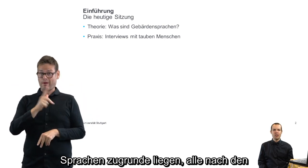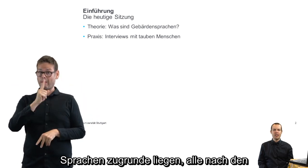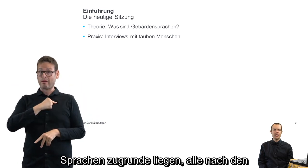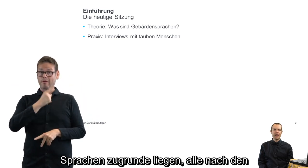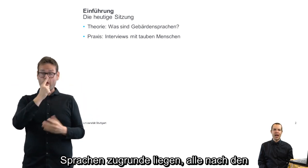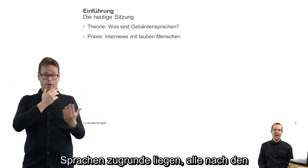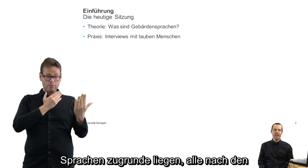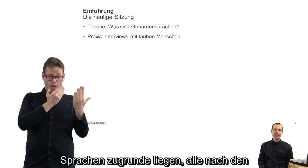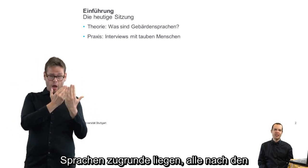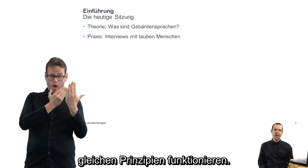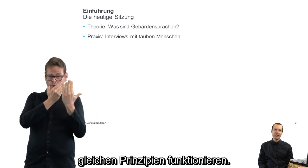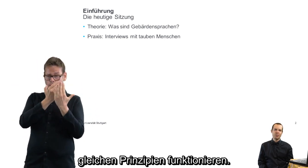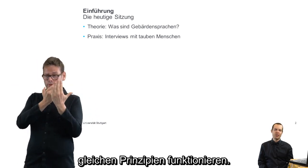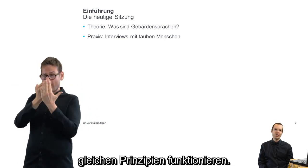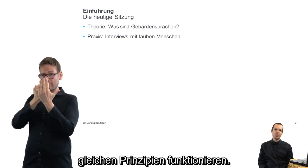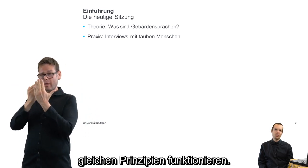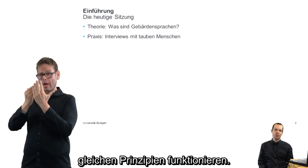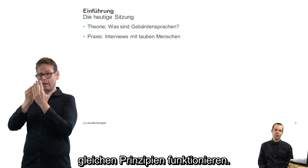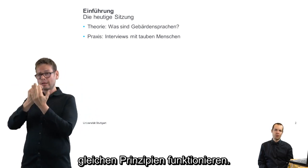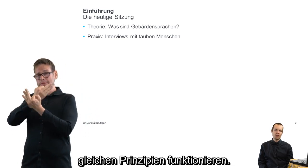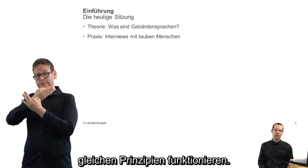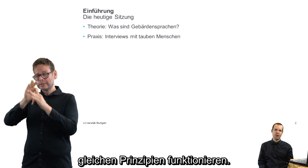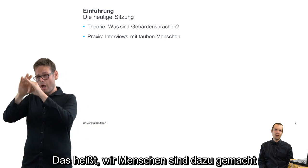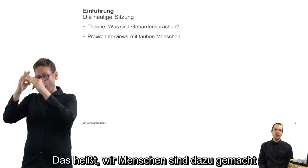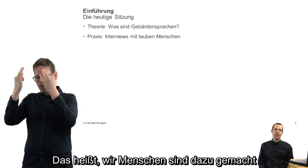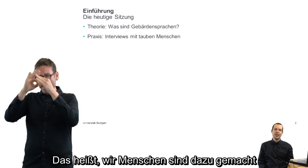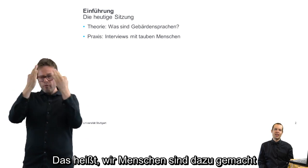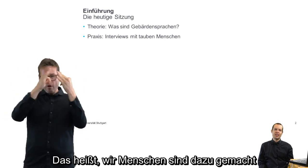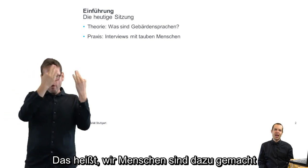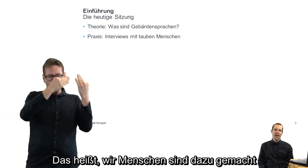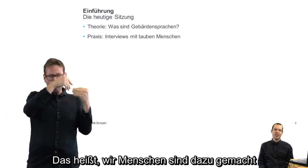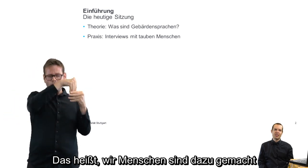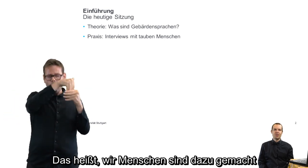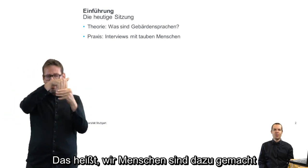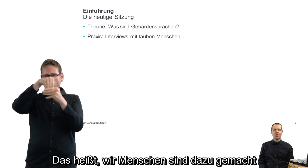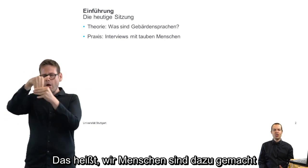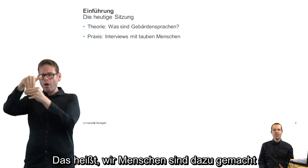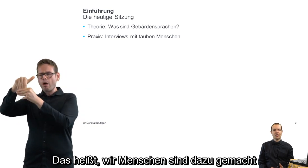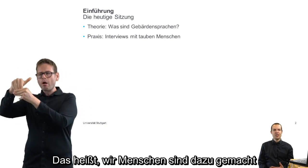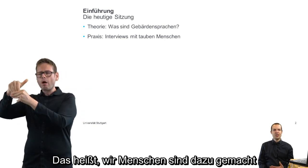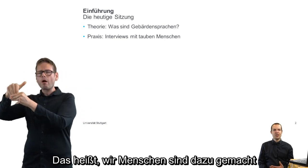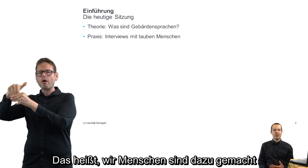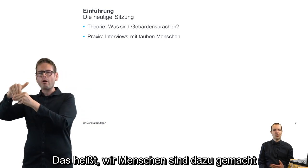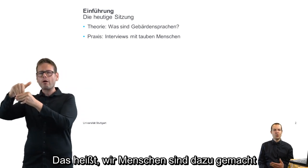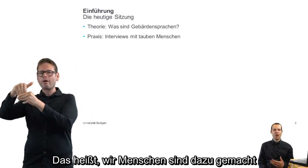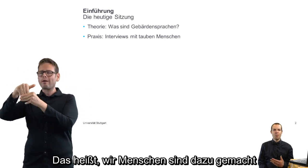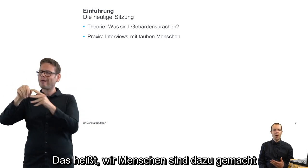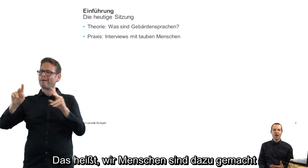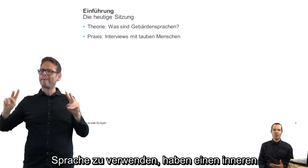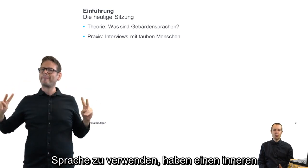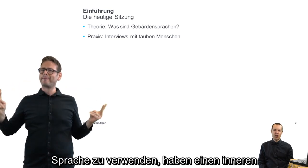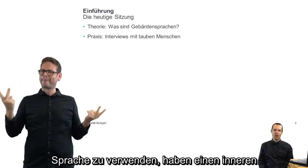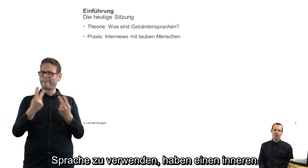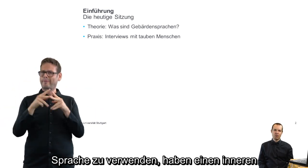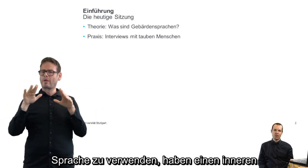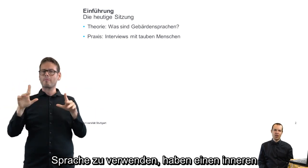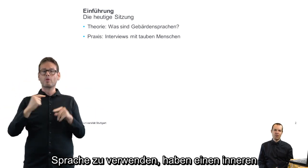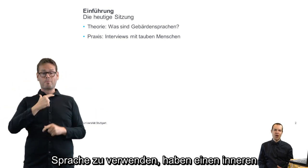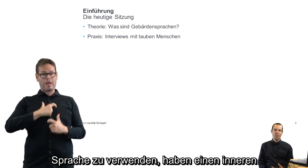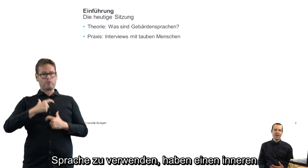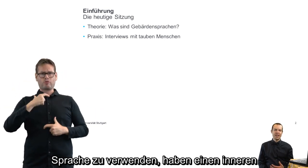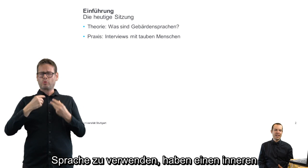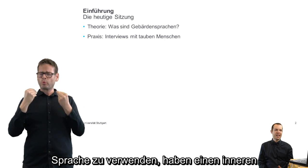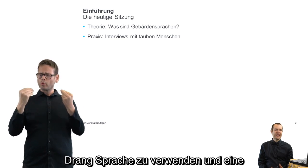zugrunde liegen, alle nach den gleichen Prinzipien funktionieren. Das heißt, wir Menschen sind dazu gemacht, Sprache zu